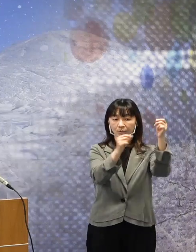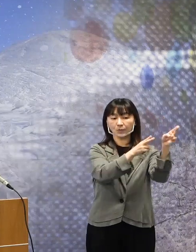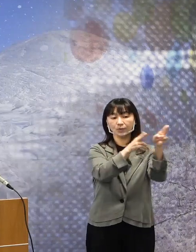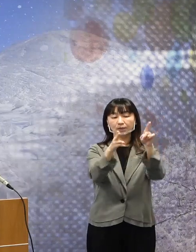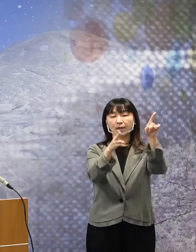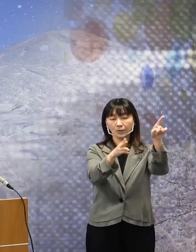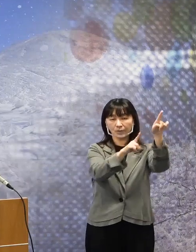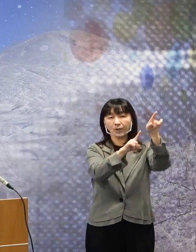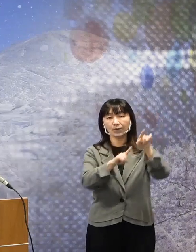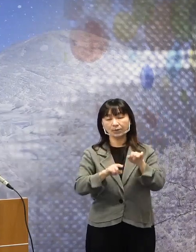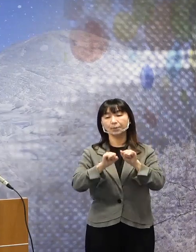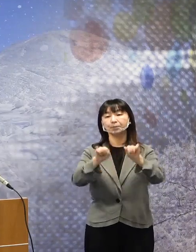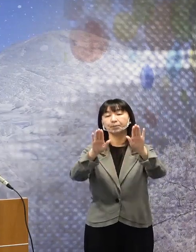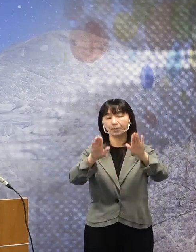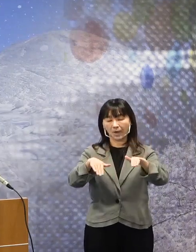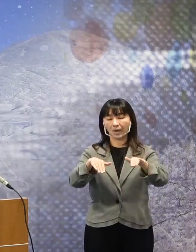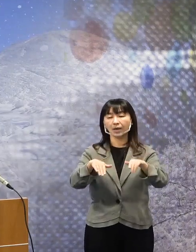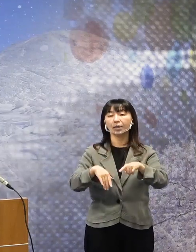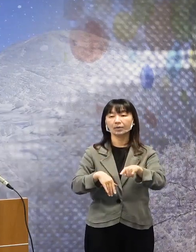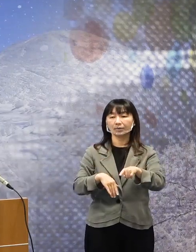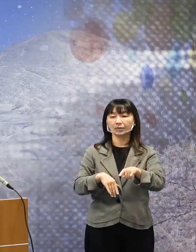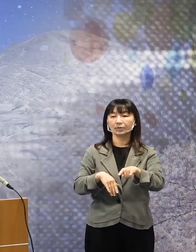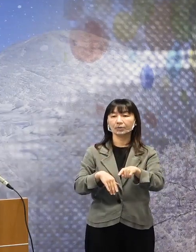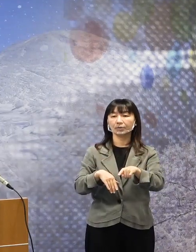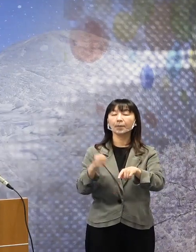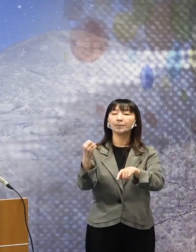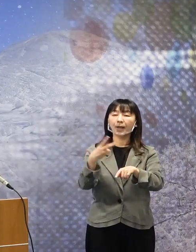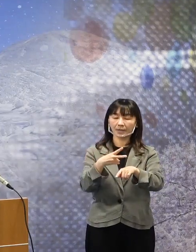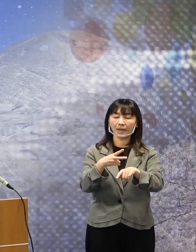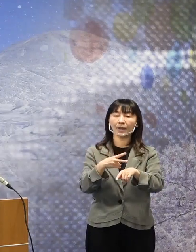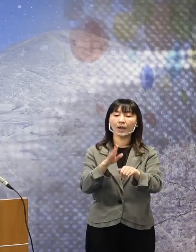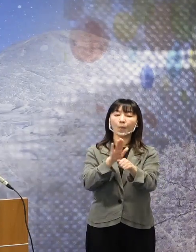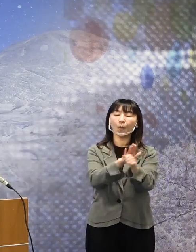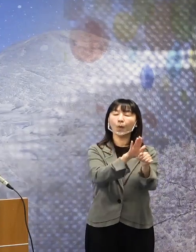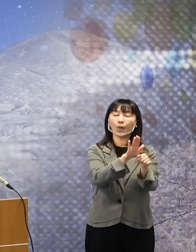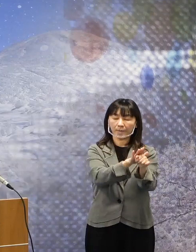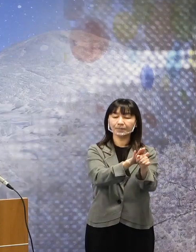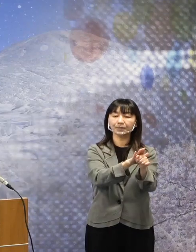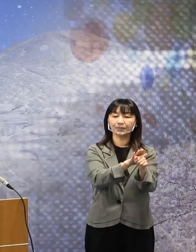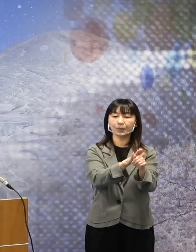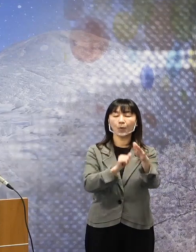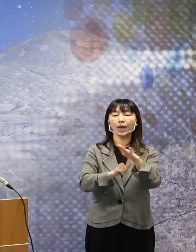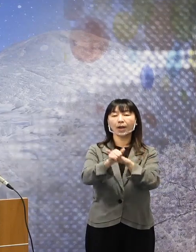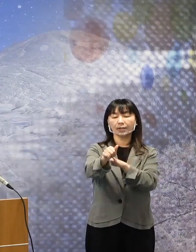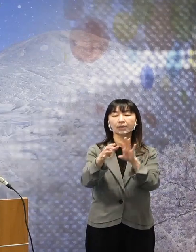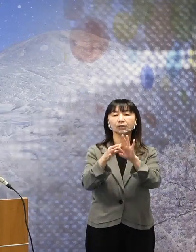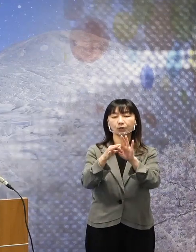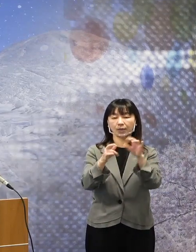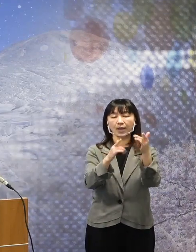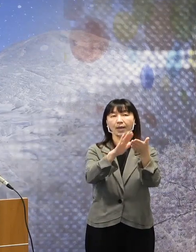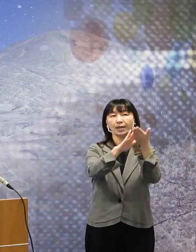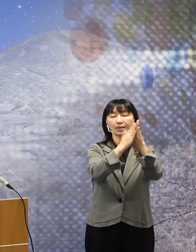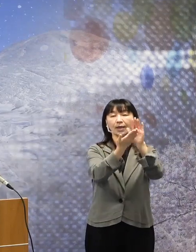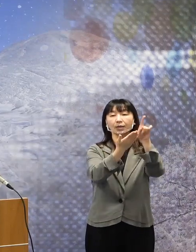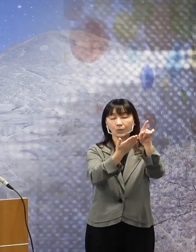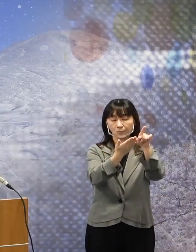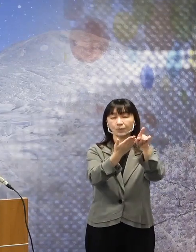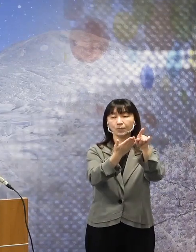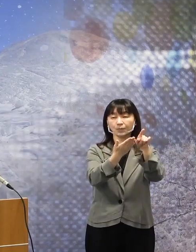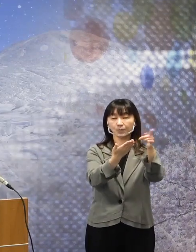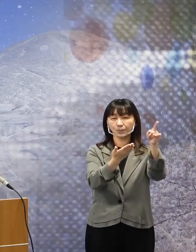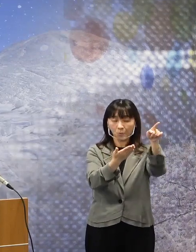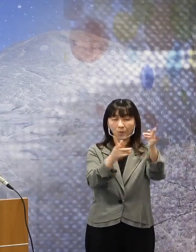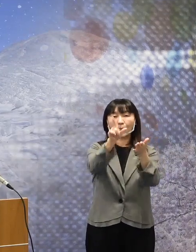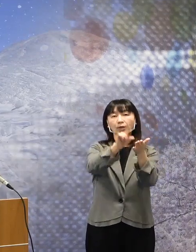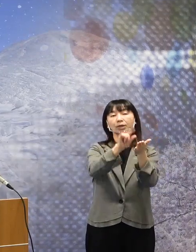ったことございます。そうしたことを踏まえて、また応援派遣についてもそういう県全体の制度があるそうでございますが、このあたり